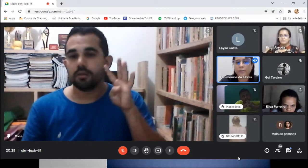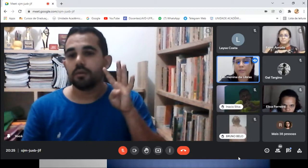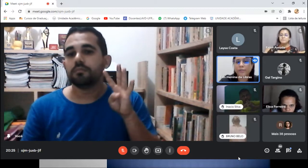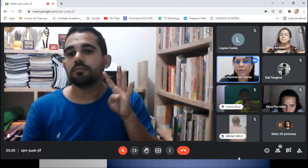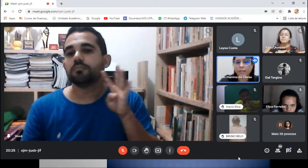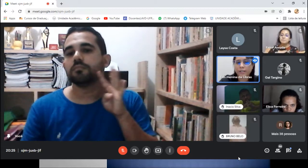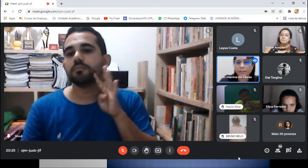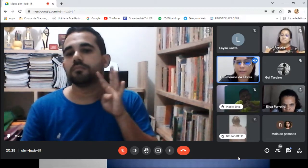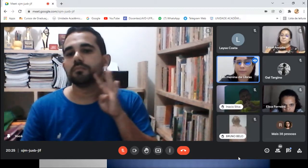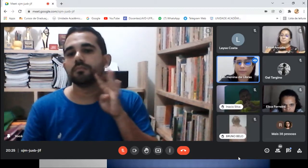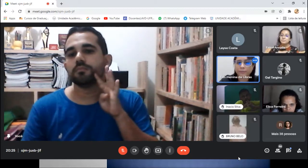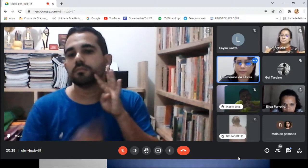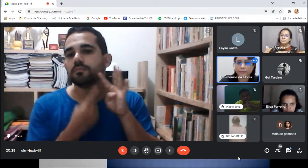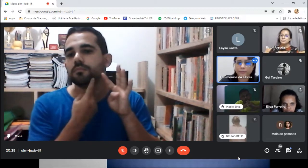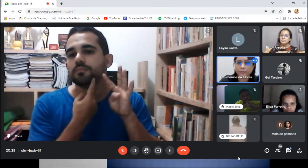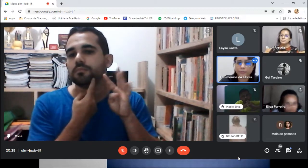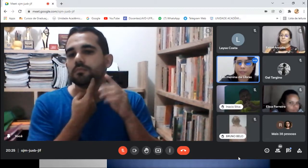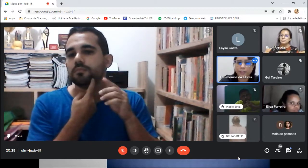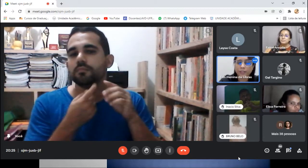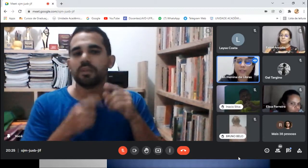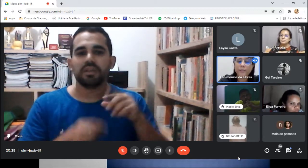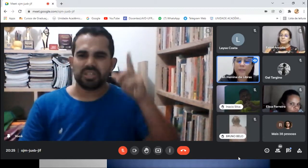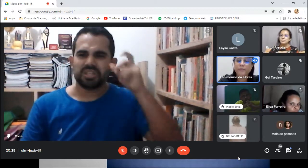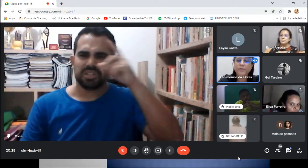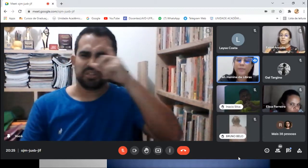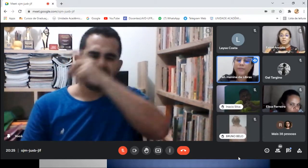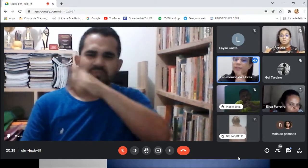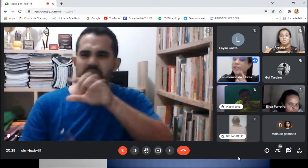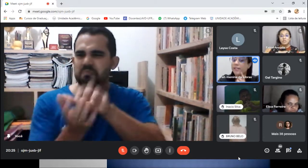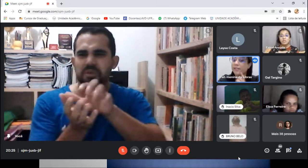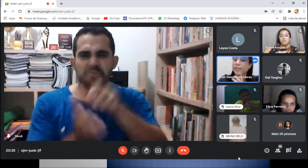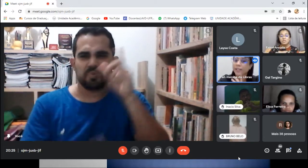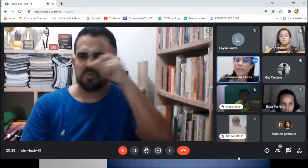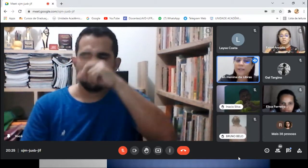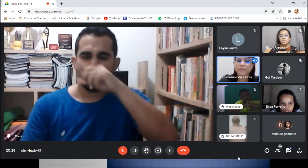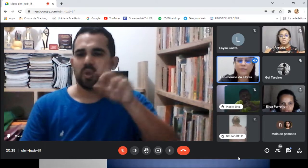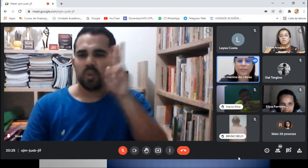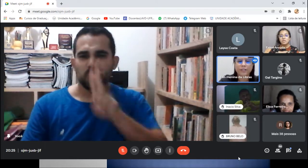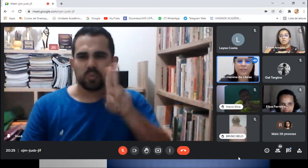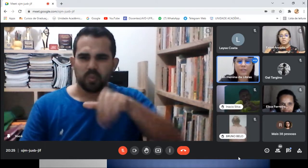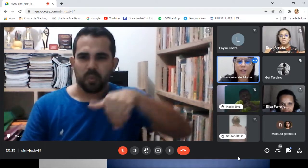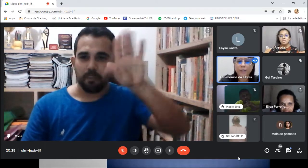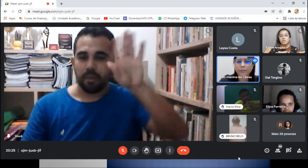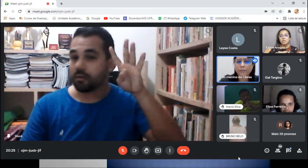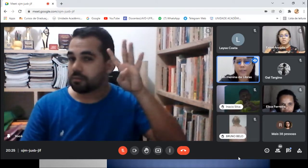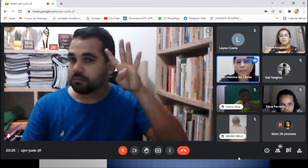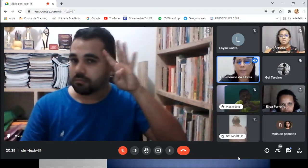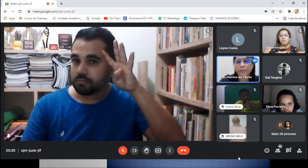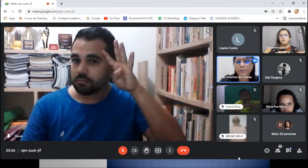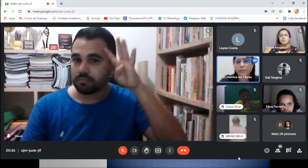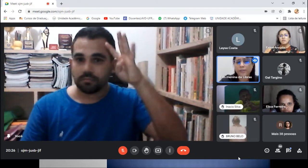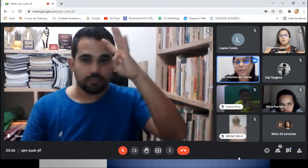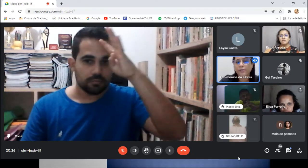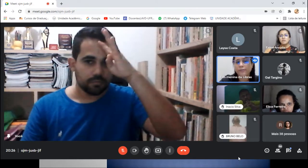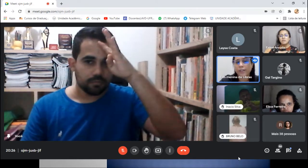enquanto locação. E também algumas pessoas sinalizam aqui embaixo no quiche. É muito difícil aqui em Pernambuco a gente ver